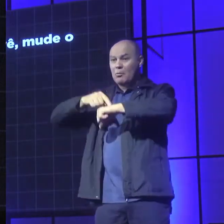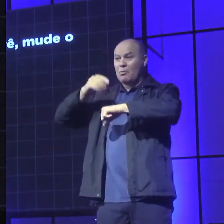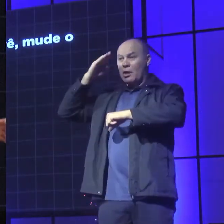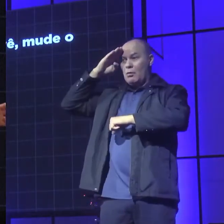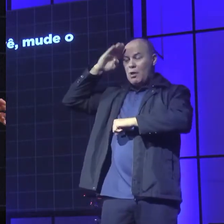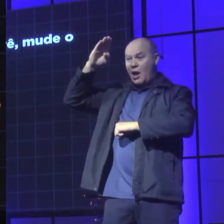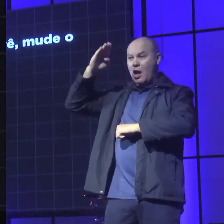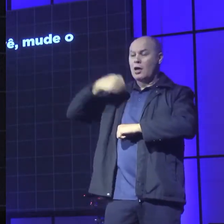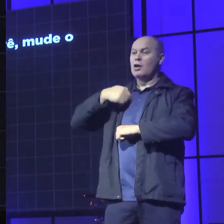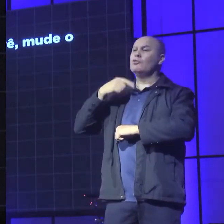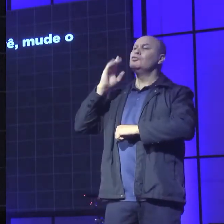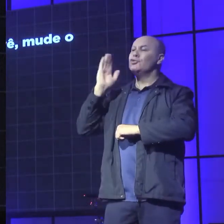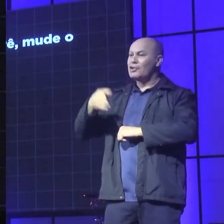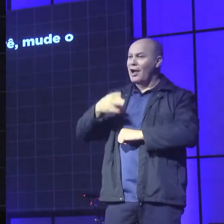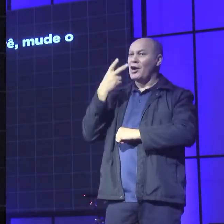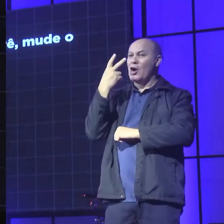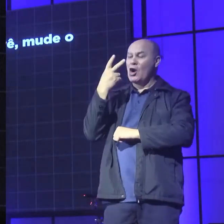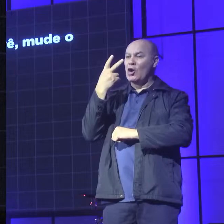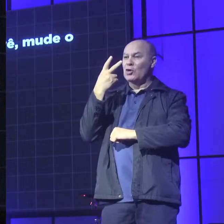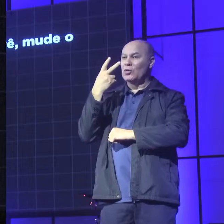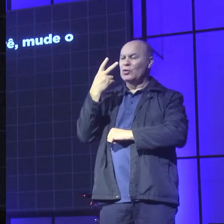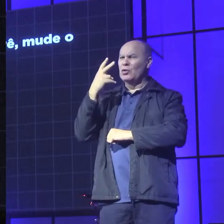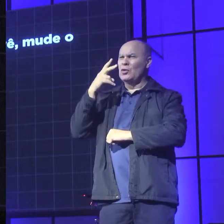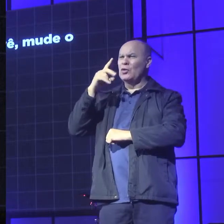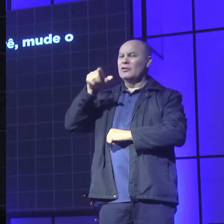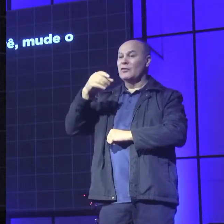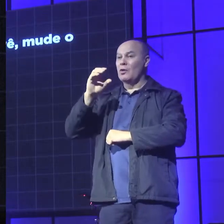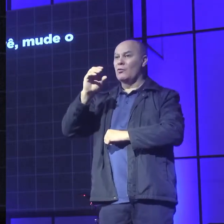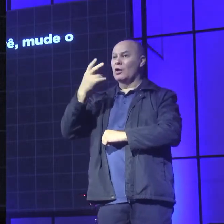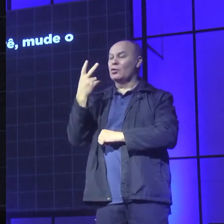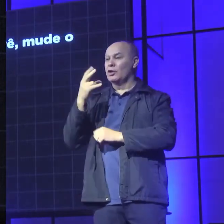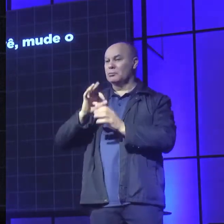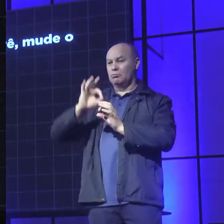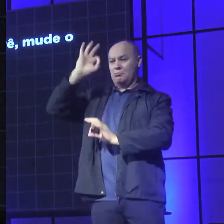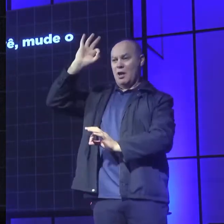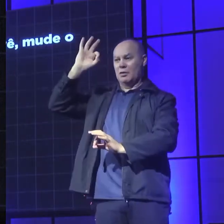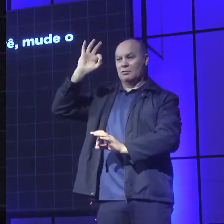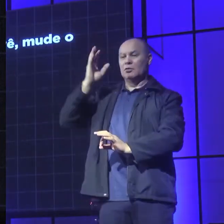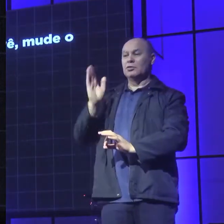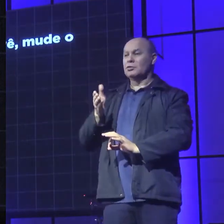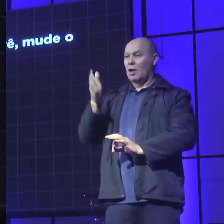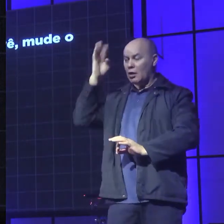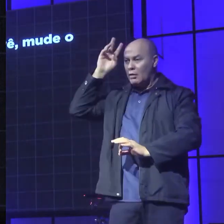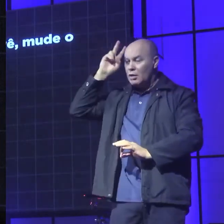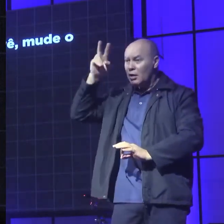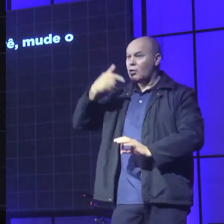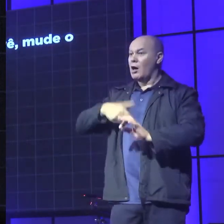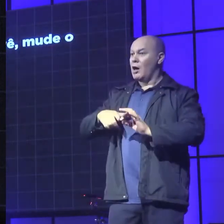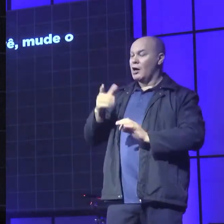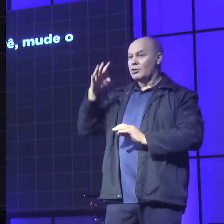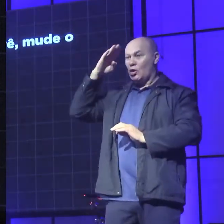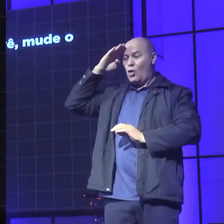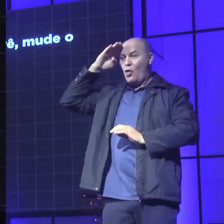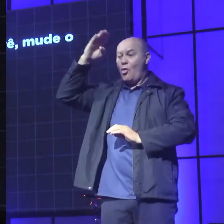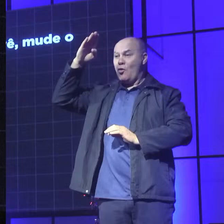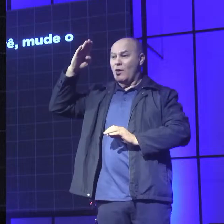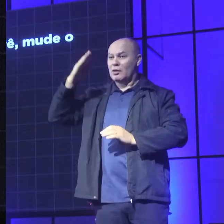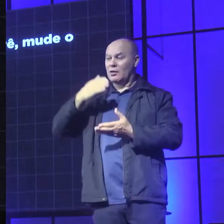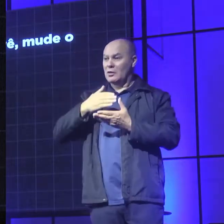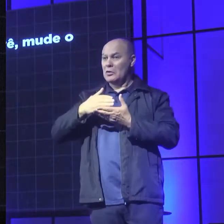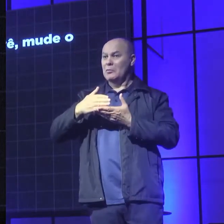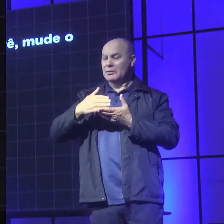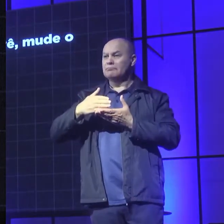Então eu sempre lutei com a questão de ser acima da média. Então eu me lembro que lá, pelos meus 10 anos, eu tive um pouco de problema de lidar com